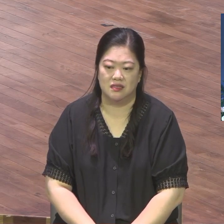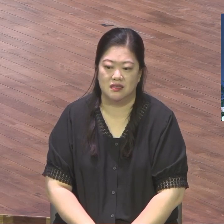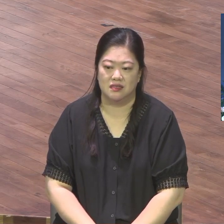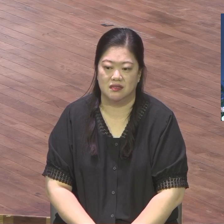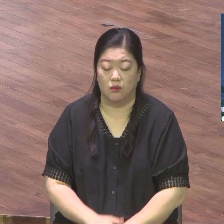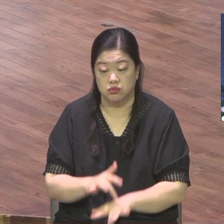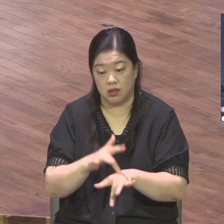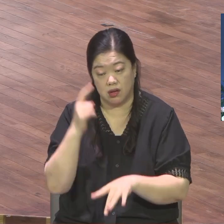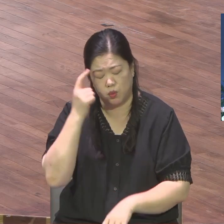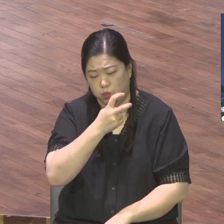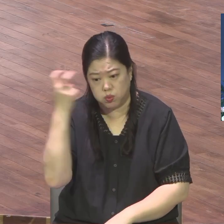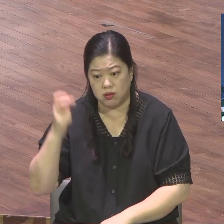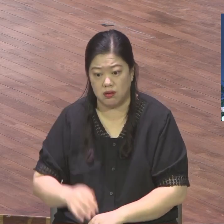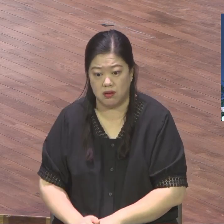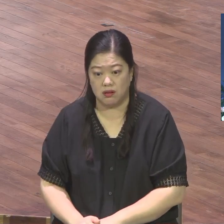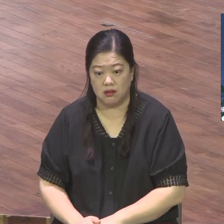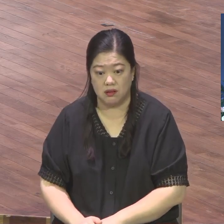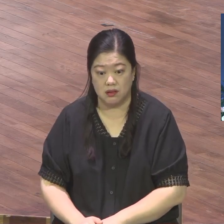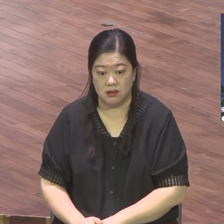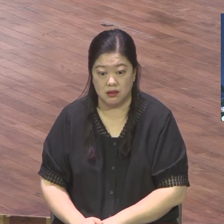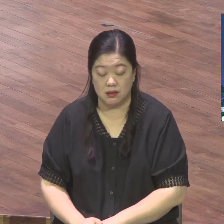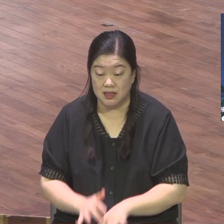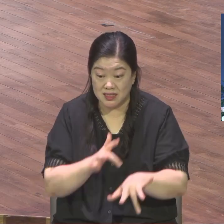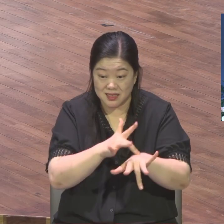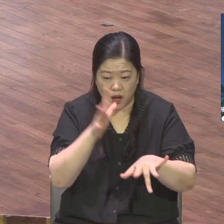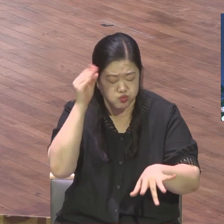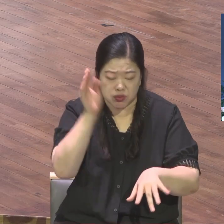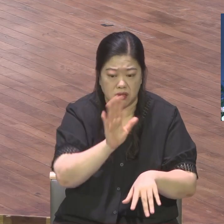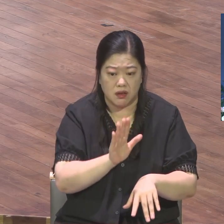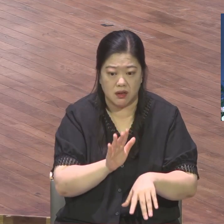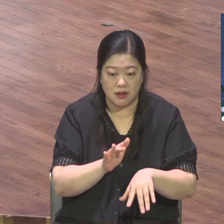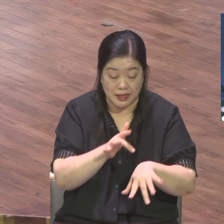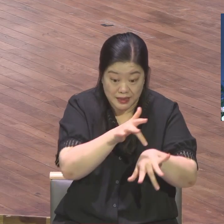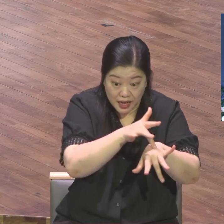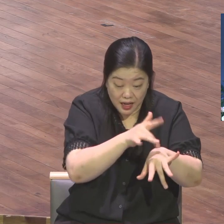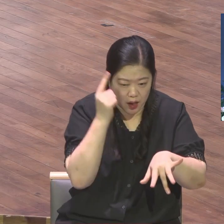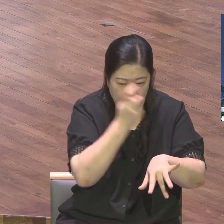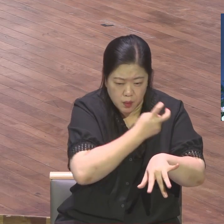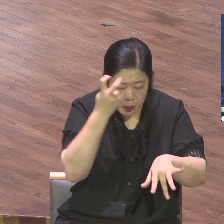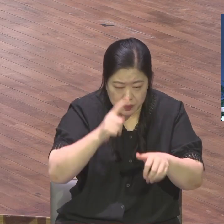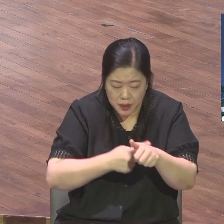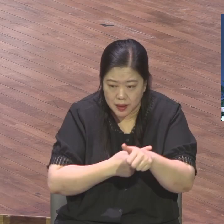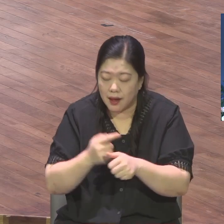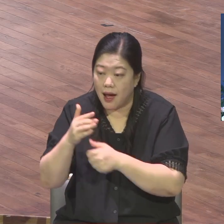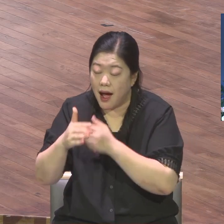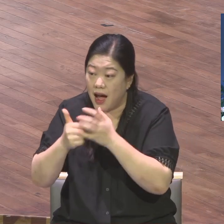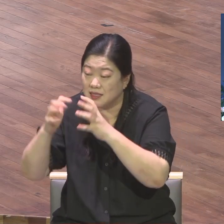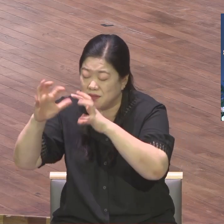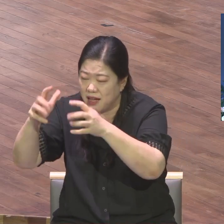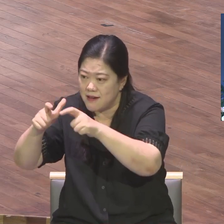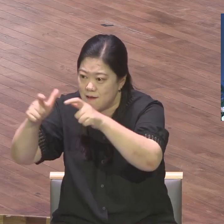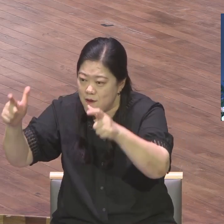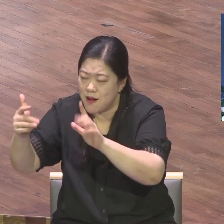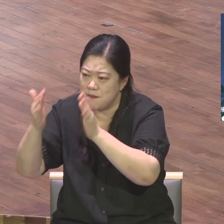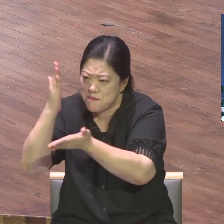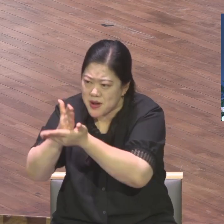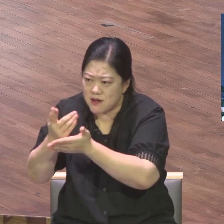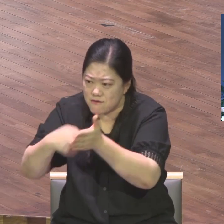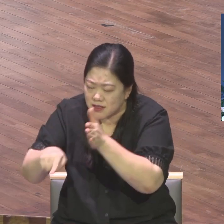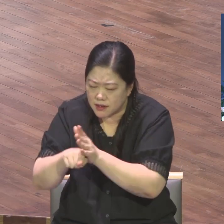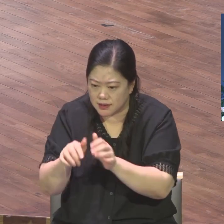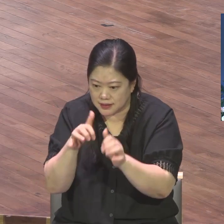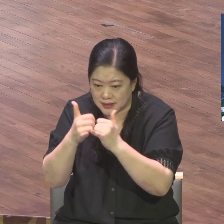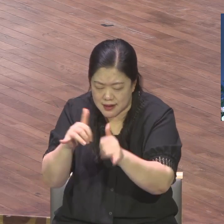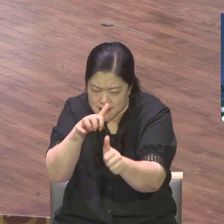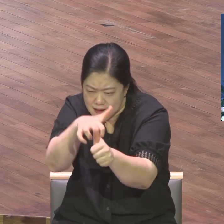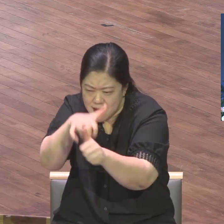사단이 하나님 나라 확장하는데 방해가 계속 방해해 주니까 얼마나 고마워. 그렇게 다 버렸어요.